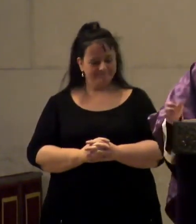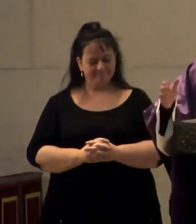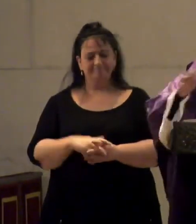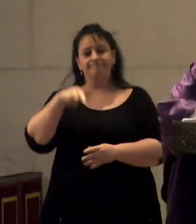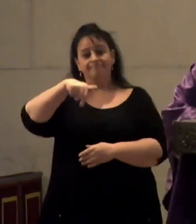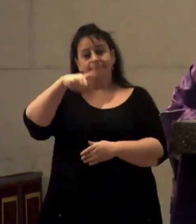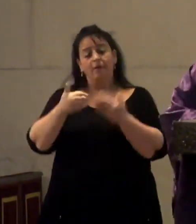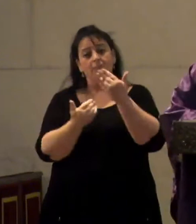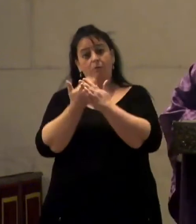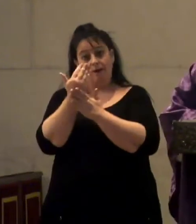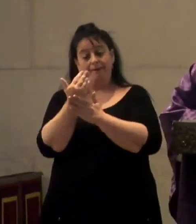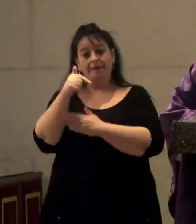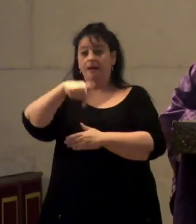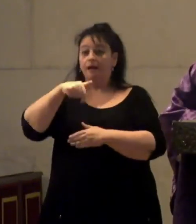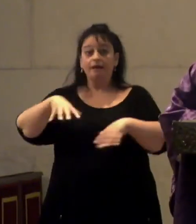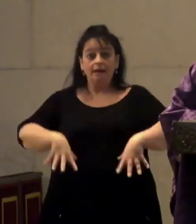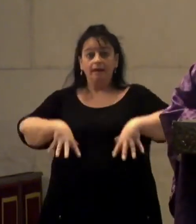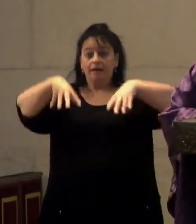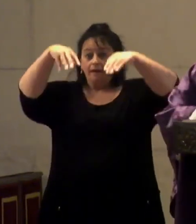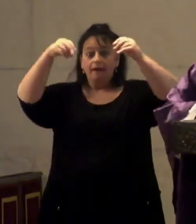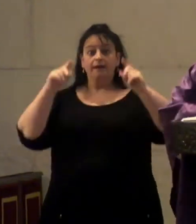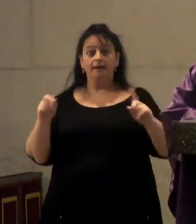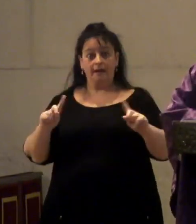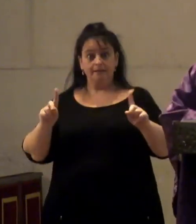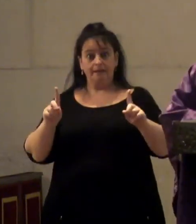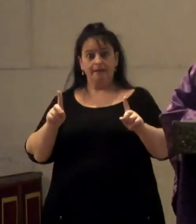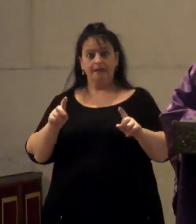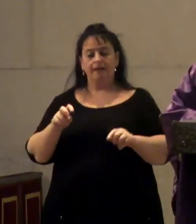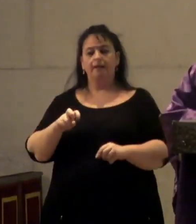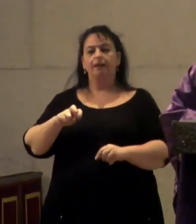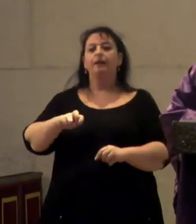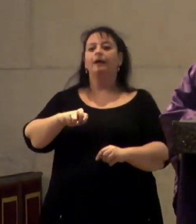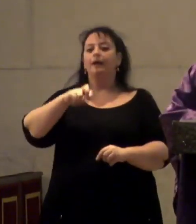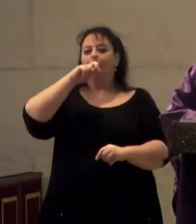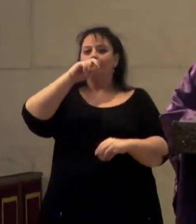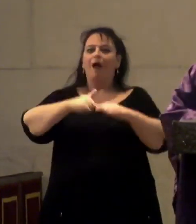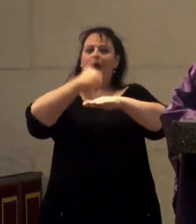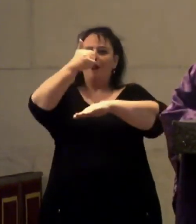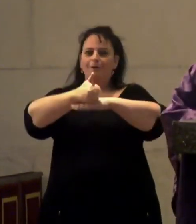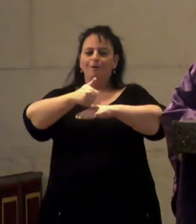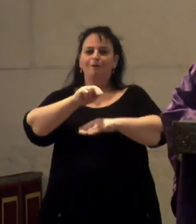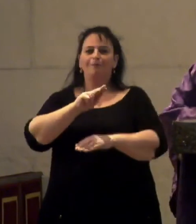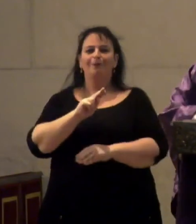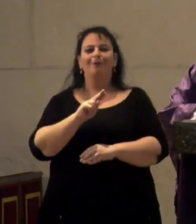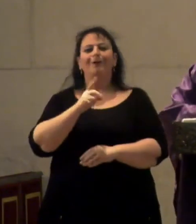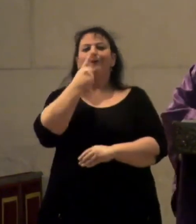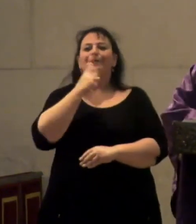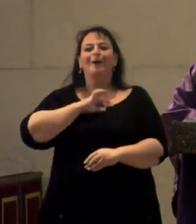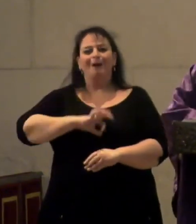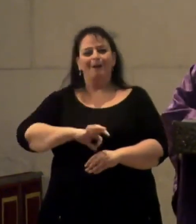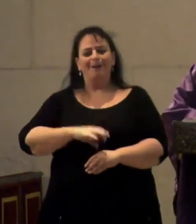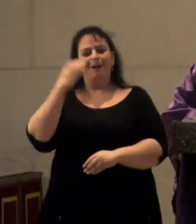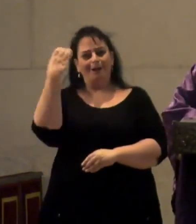Esta mañana, aquí en la catedral, nuestro arzobispo, el cardenal Carlos Osoro, celebraba